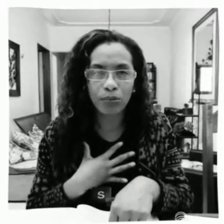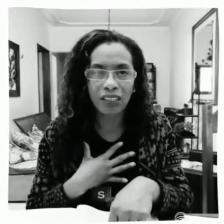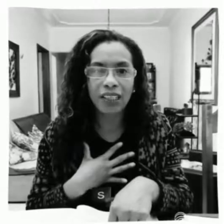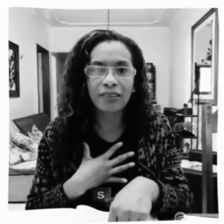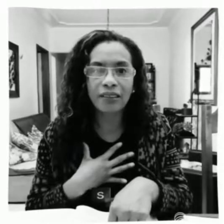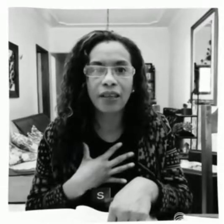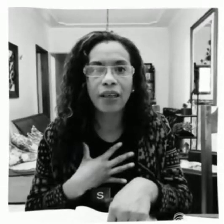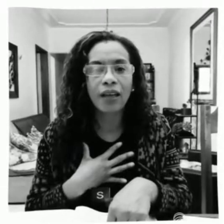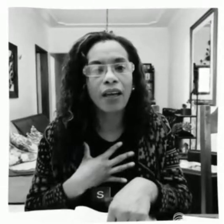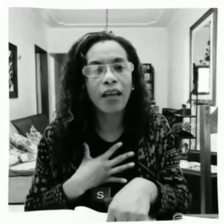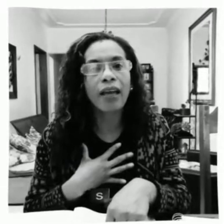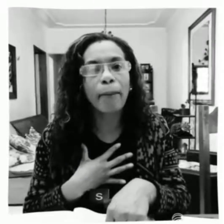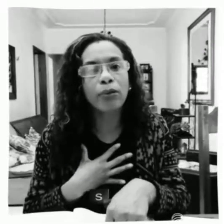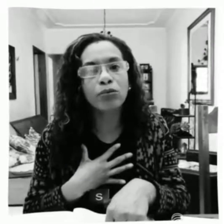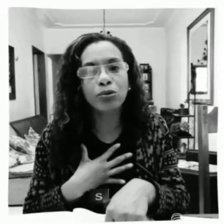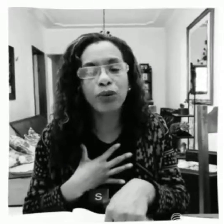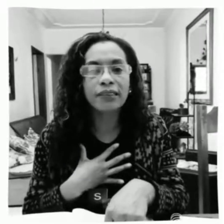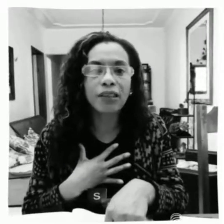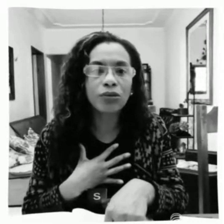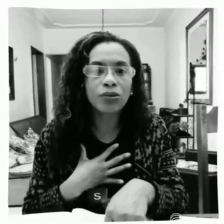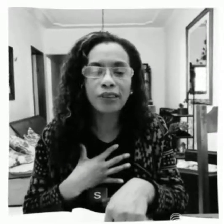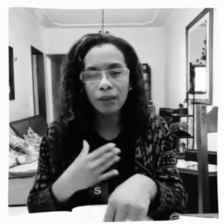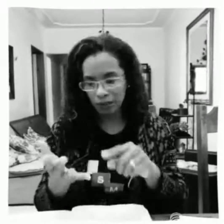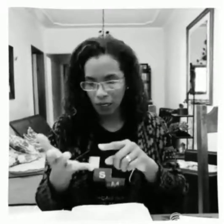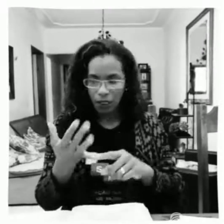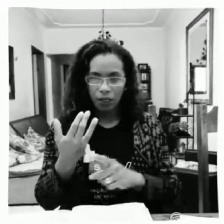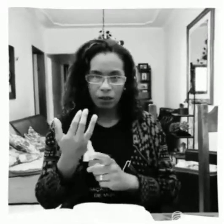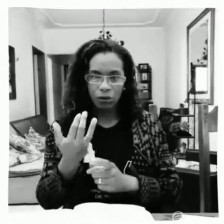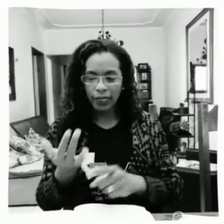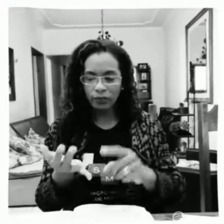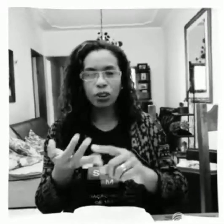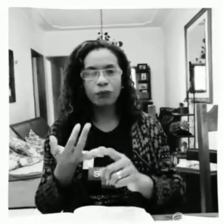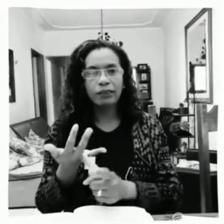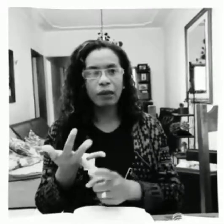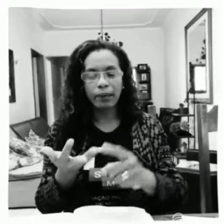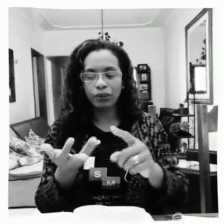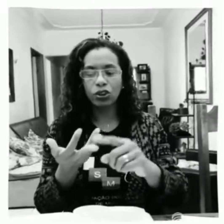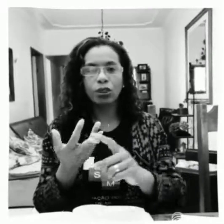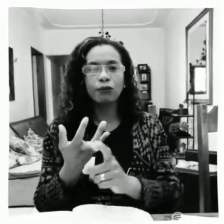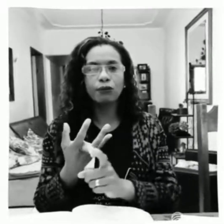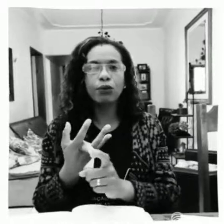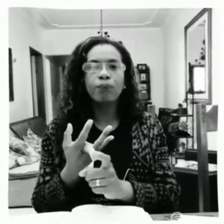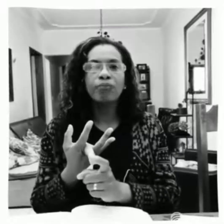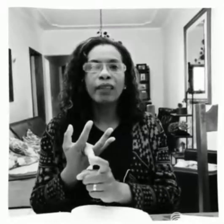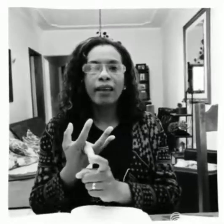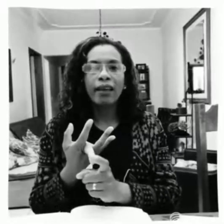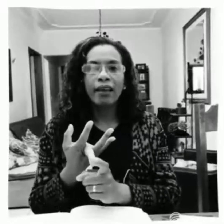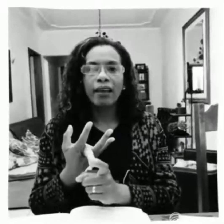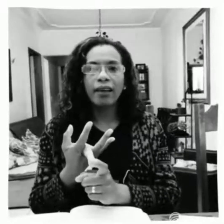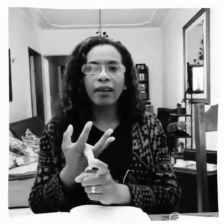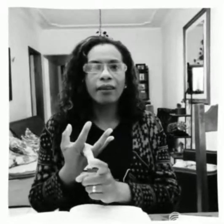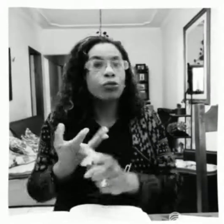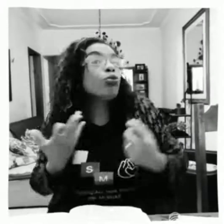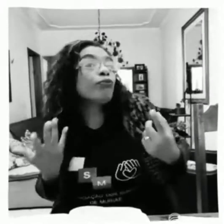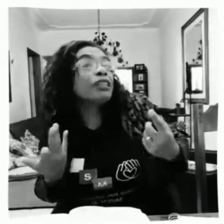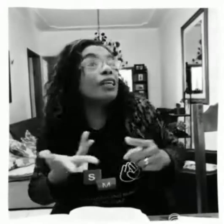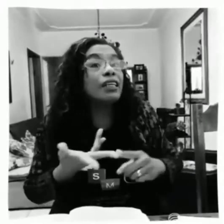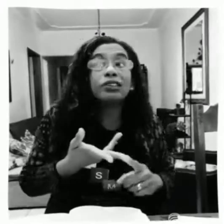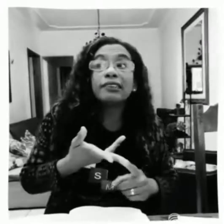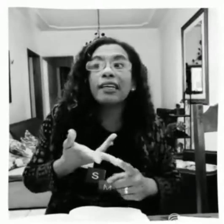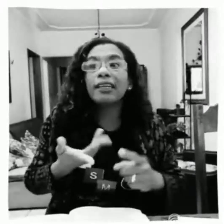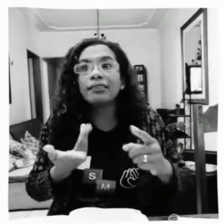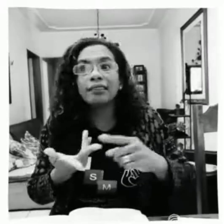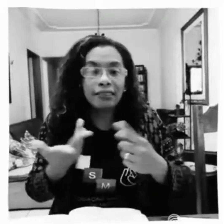escrita portuguesa, é a pontuação que usamos. Interrogativo, exclamativo,